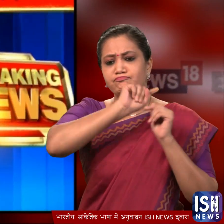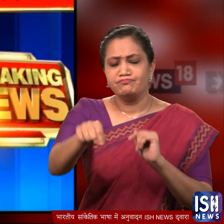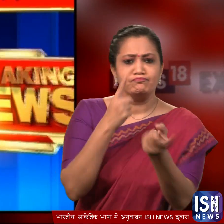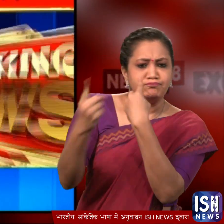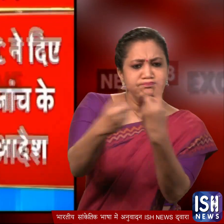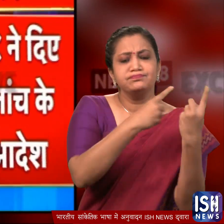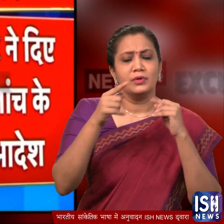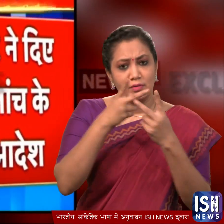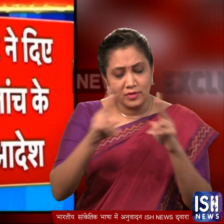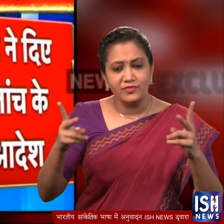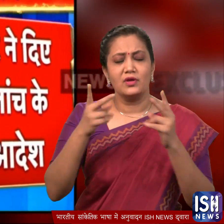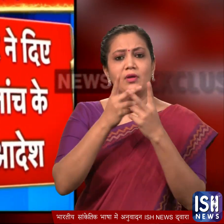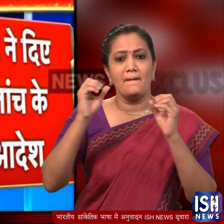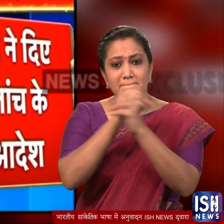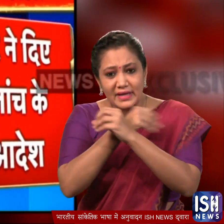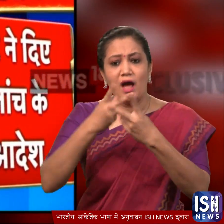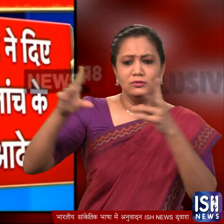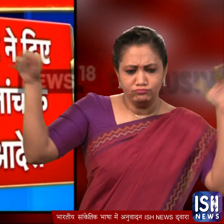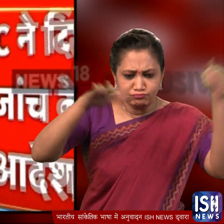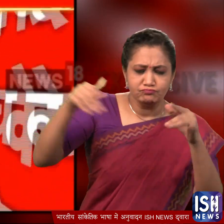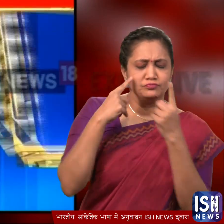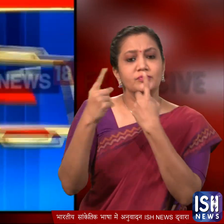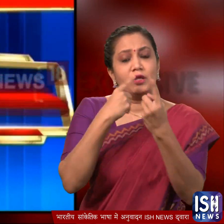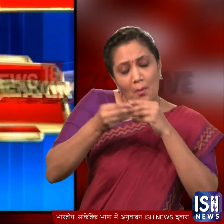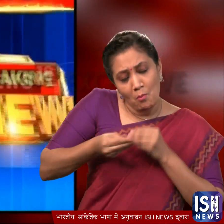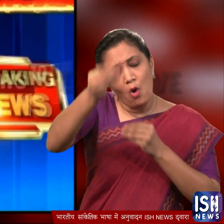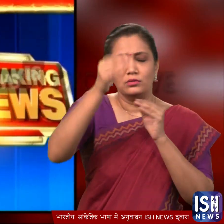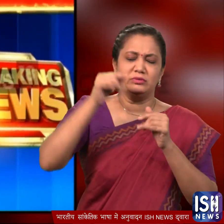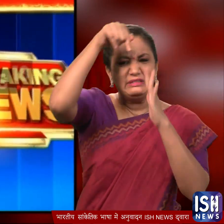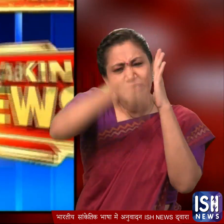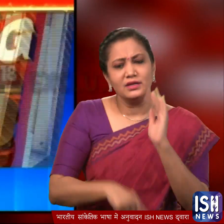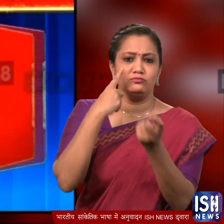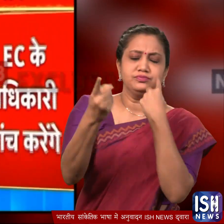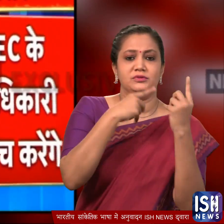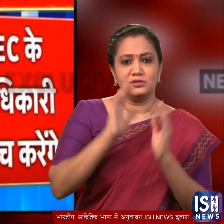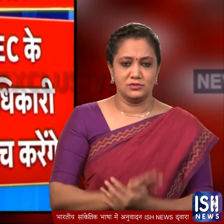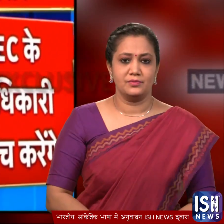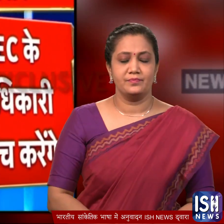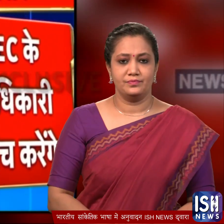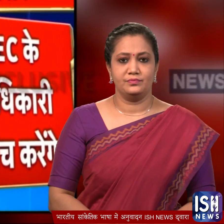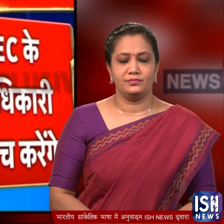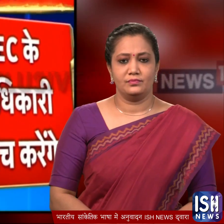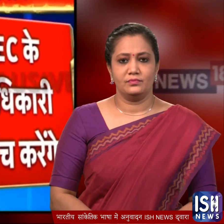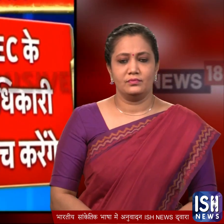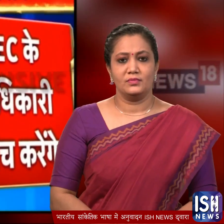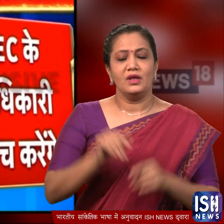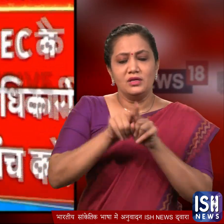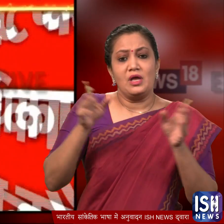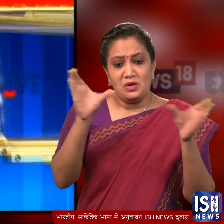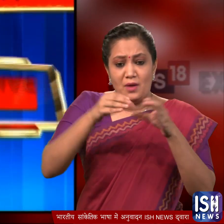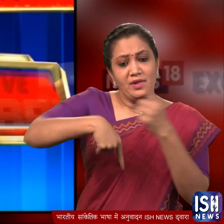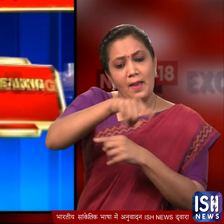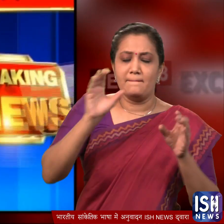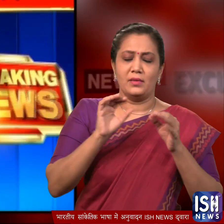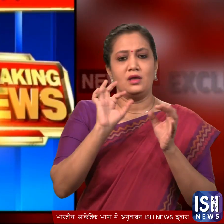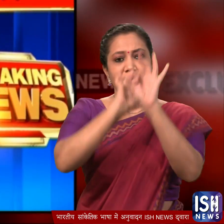वीडियो को चुनाव आयोग का मीडिया विभाग एकत्रित भी करेगा और आगे भी जांच को आगे बढ़ाया जाएगा। लेकिन इसी से जुड़े एक मामले में जिले में भी एक कमेटी